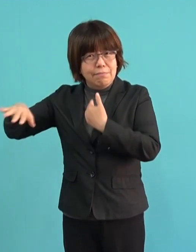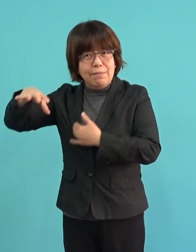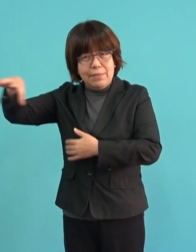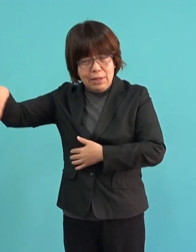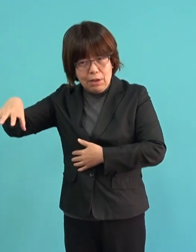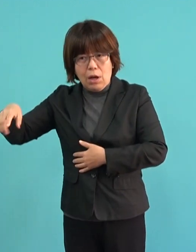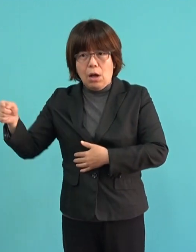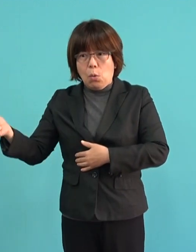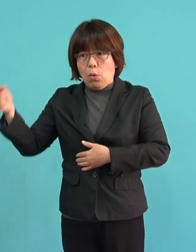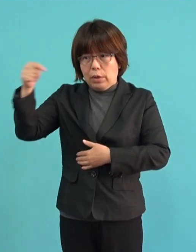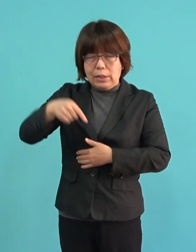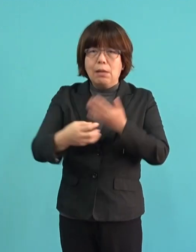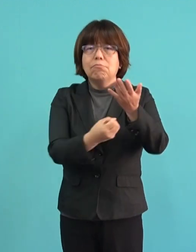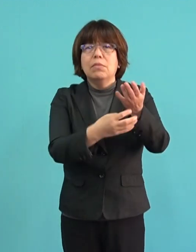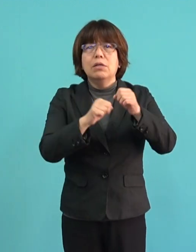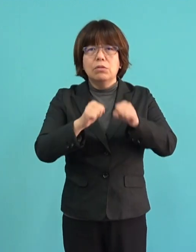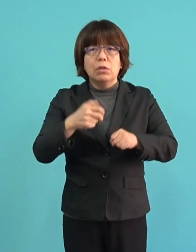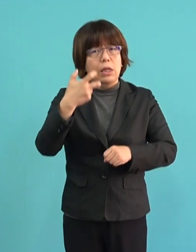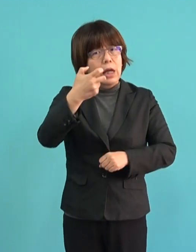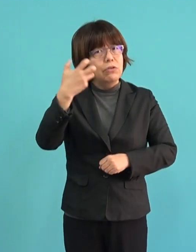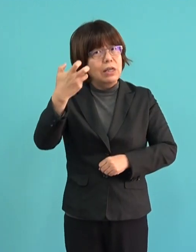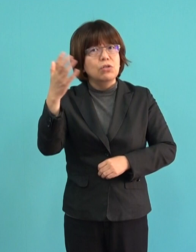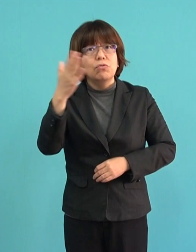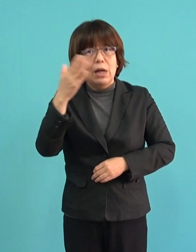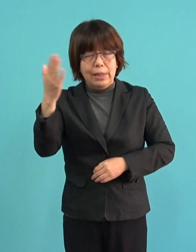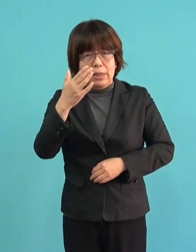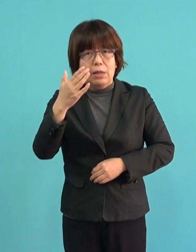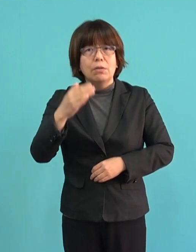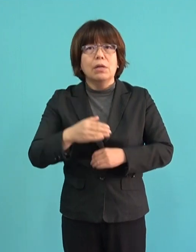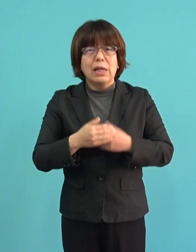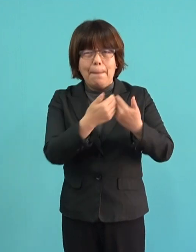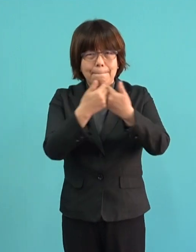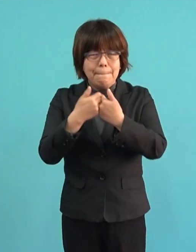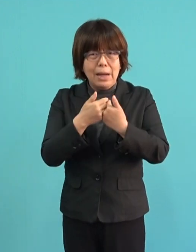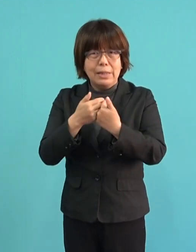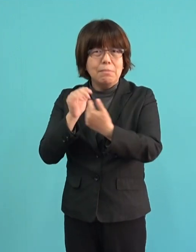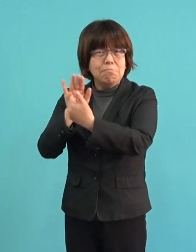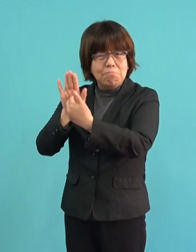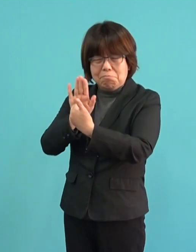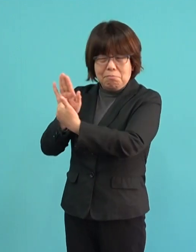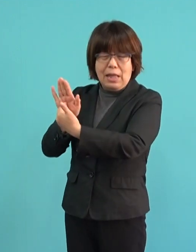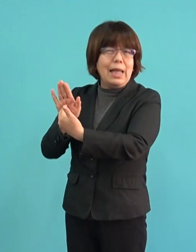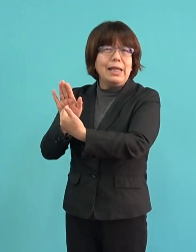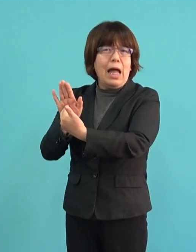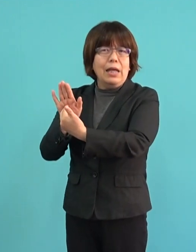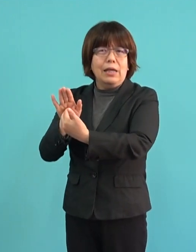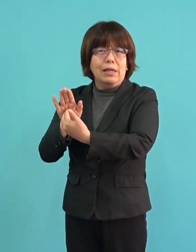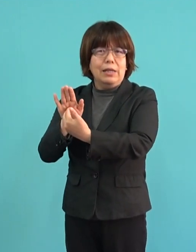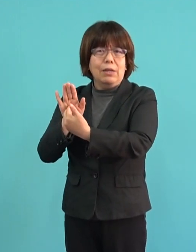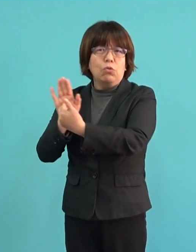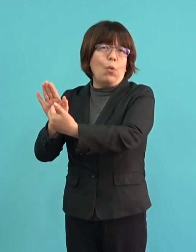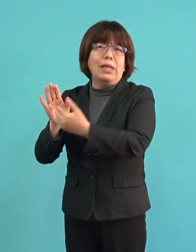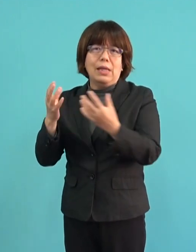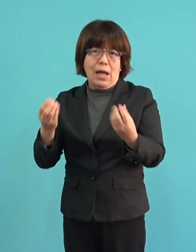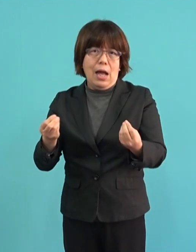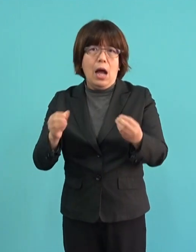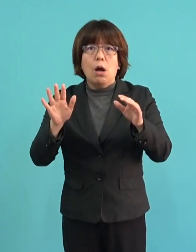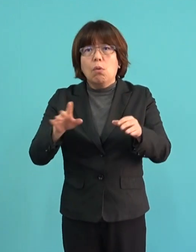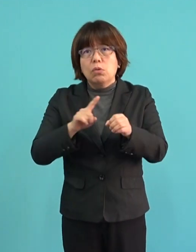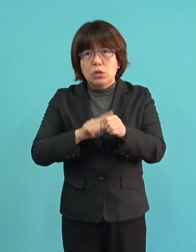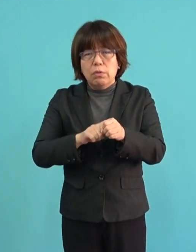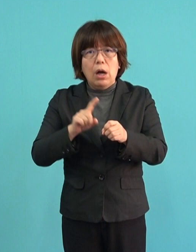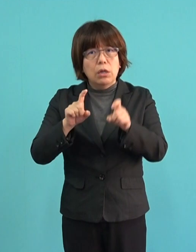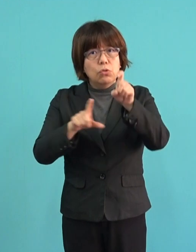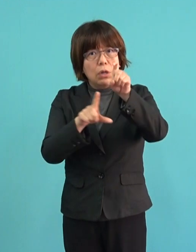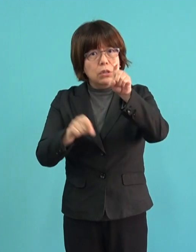ぐらい70件80件ぐらいでしたこれはキャパの限界ということもあってほとんどお受けできないっていうことでありましたが今年について